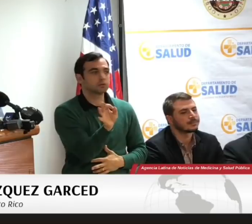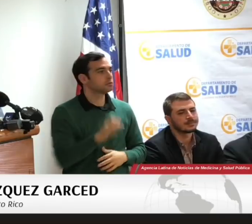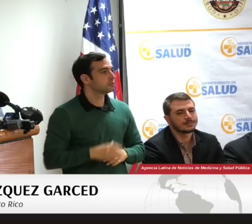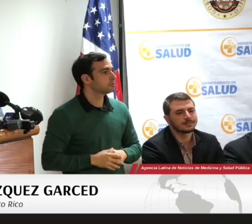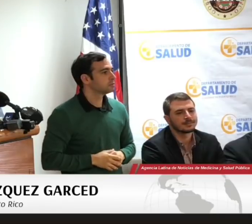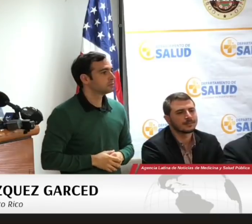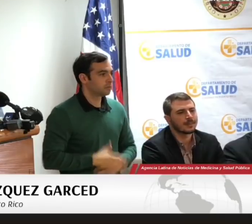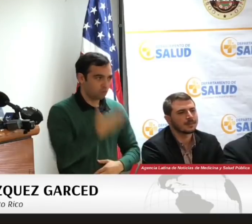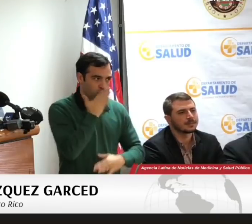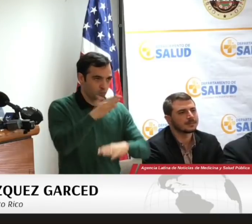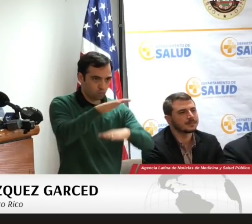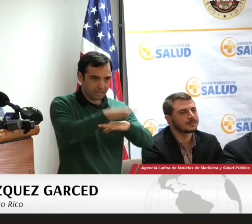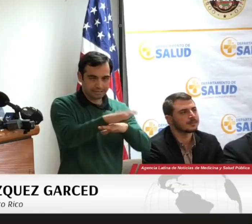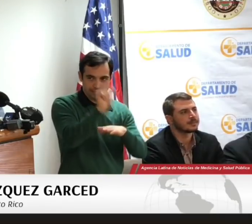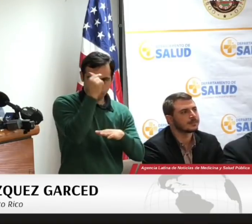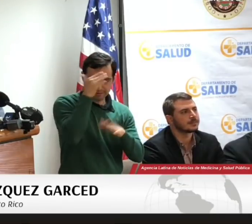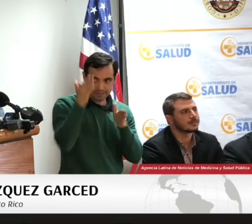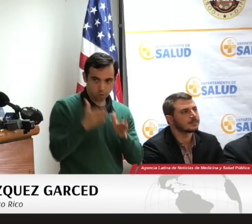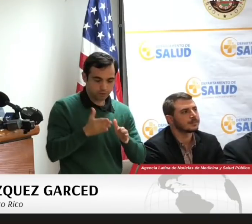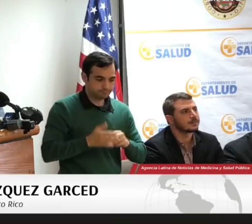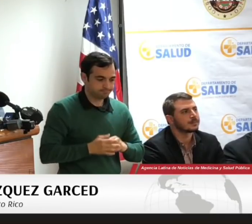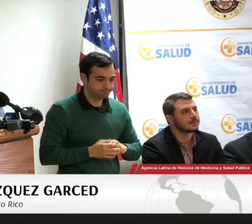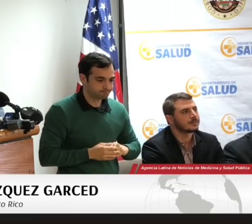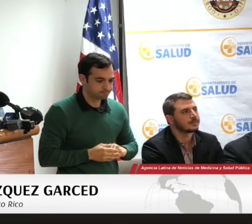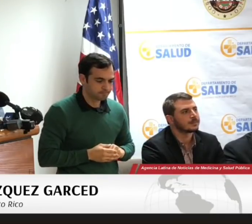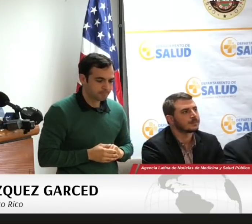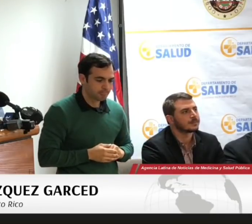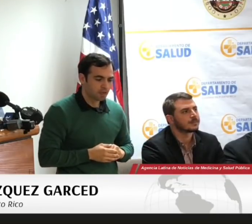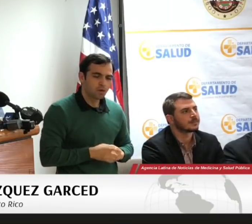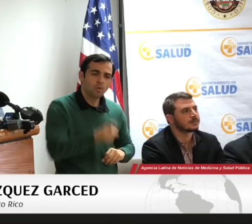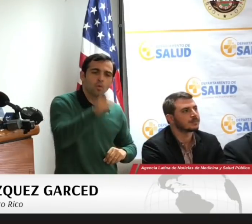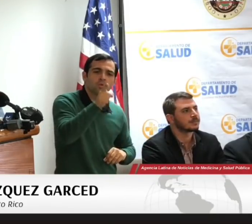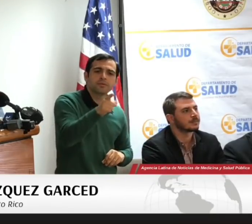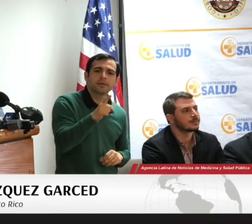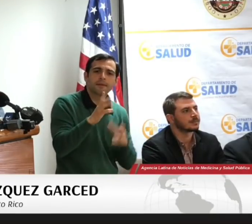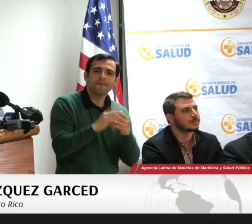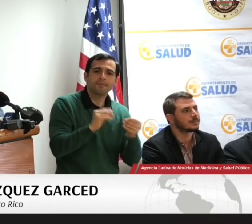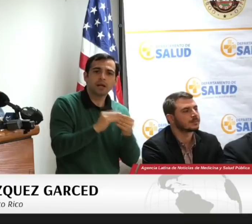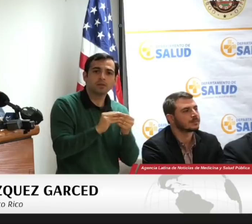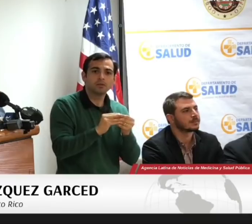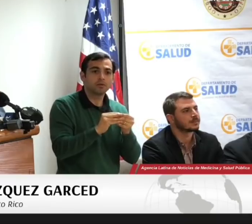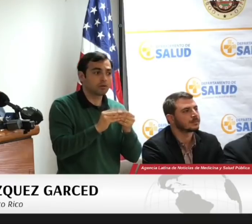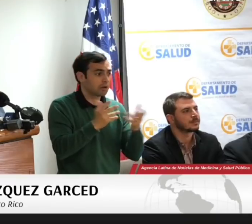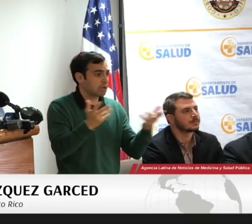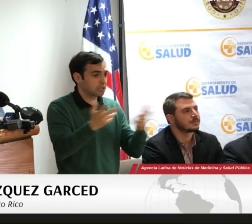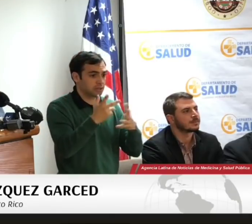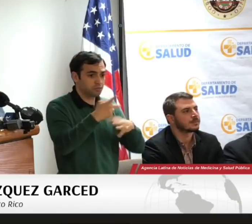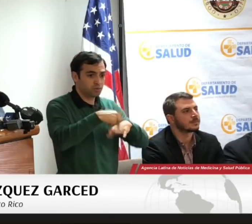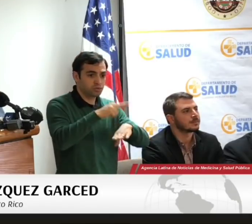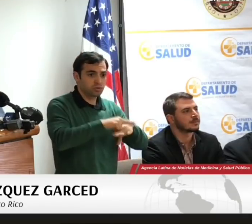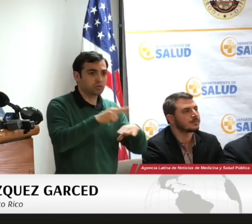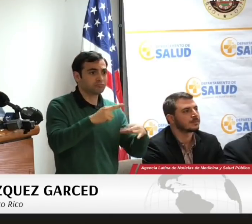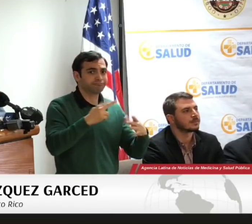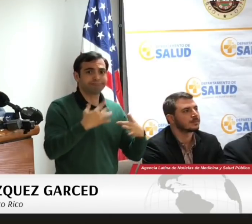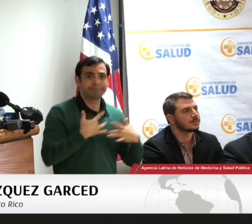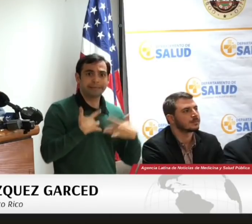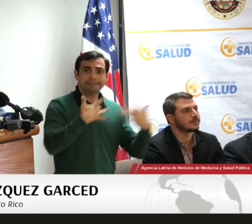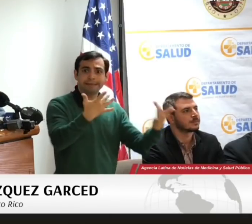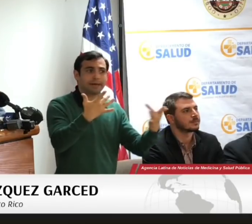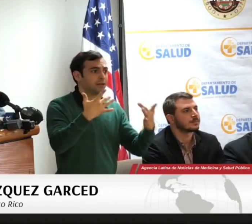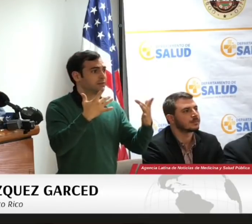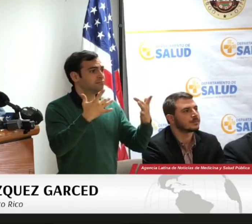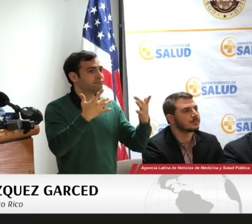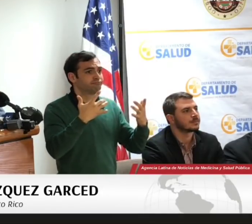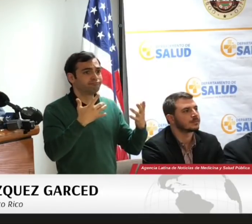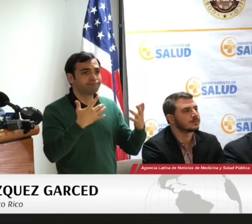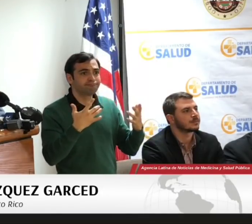Seguimos con informe 79. Buenas tardes, gobernadora. Usted dijo que las grandes actividades en el país como que se posponían. ¿Qué